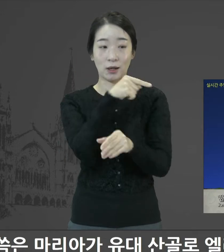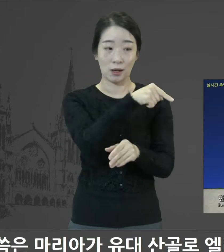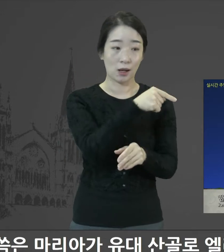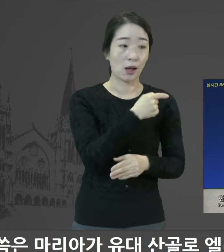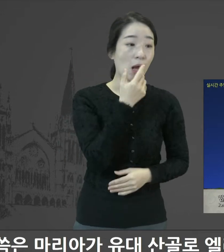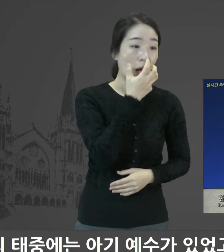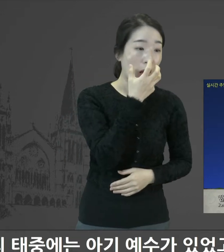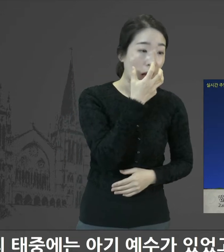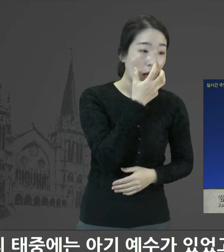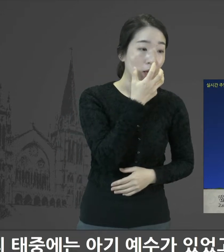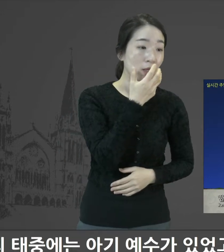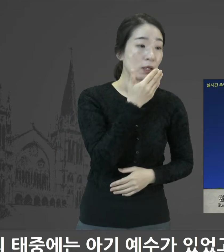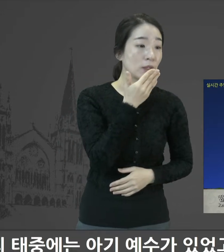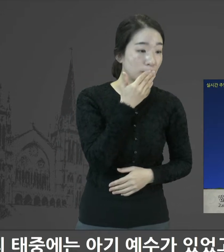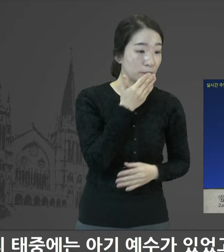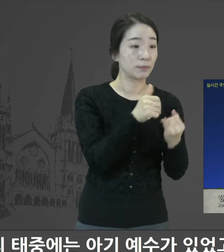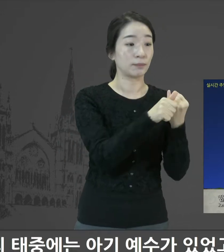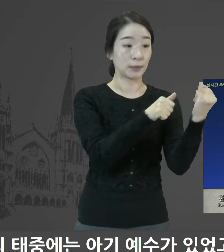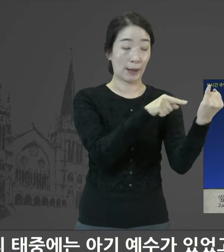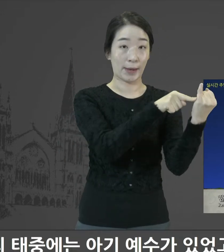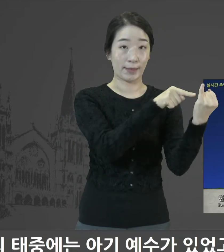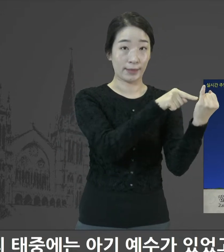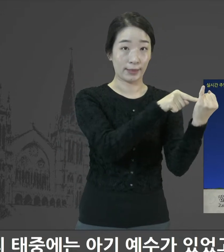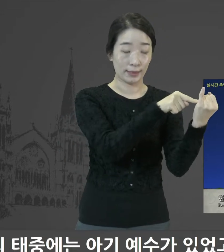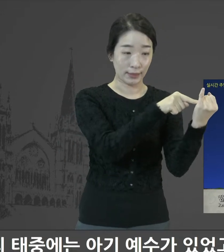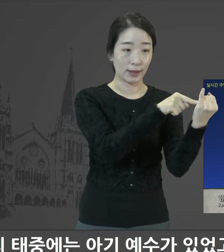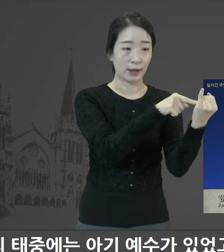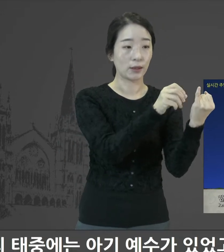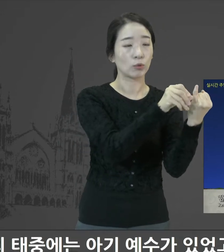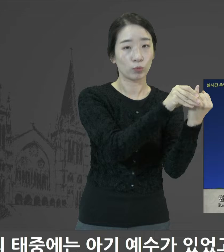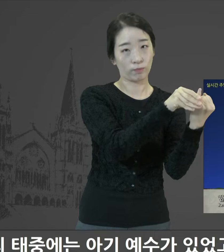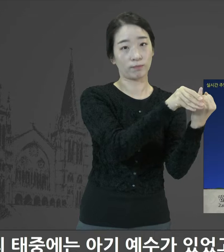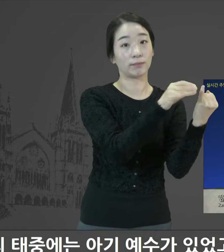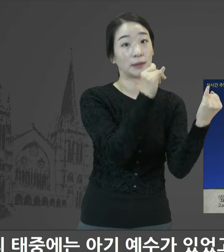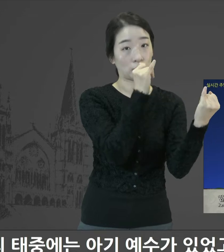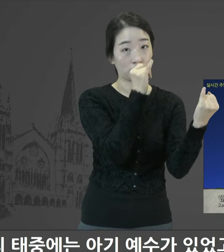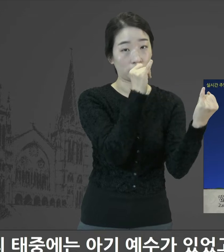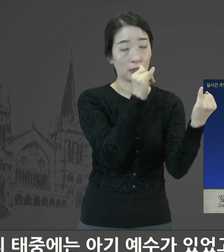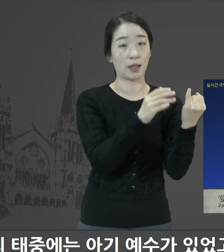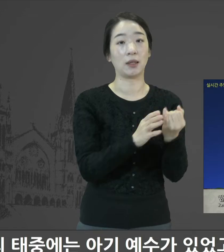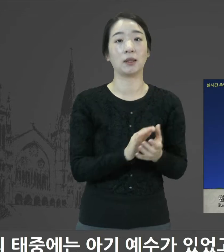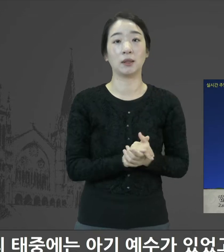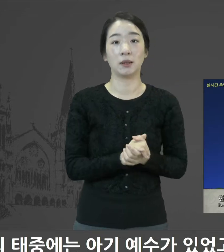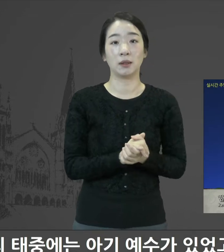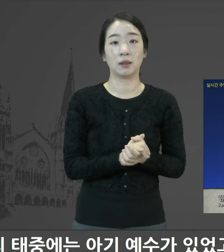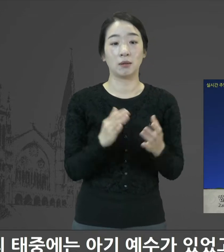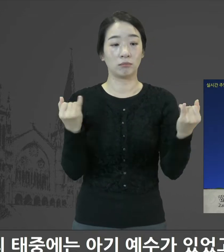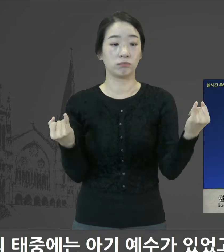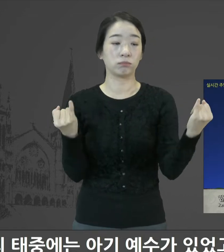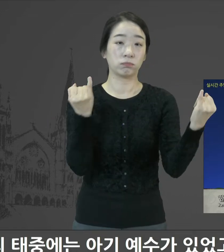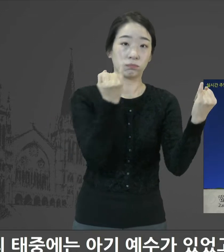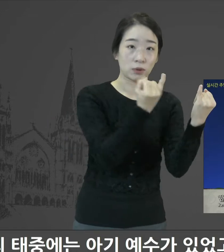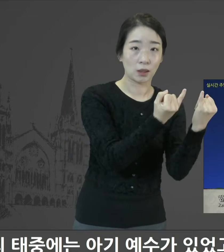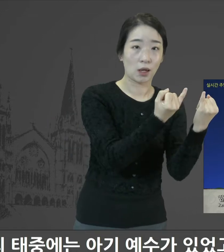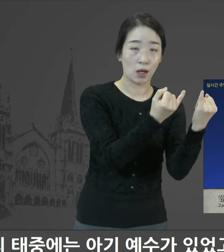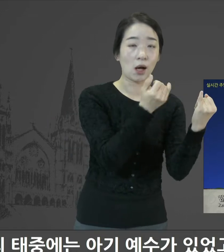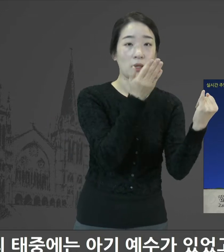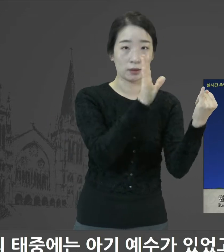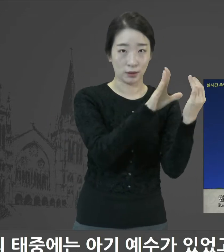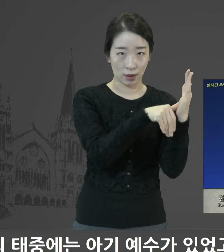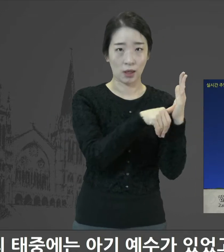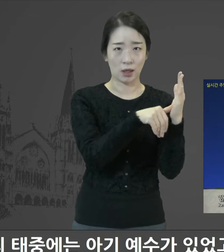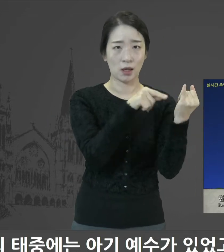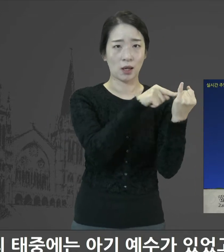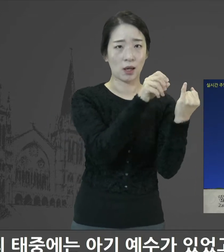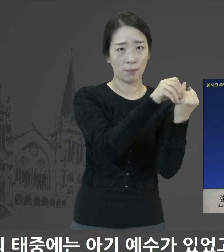있었습니다. 겉으로는 마리아가 엘리사벳을 찾아가서 문안하는데 실제로는 엘리사벳